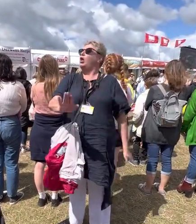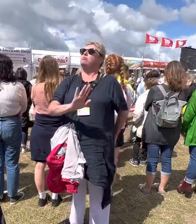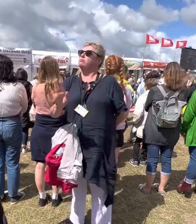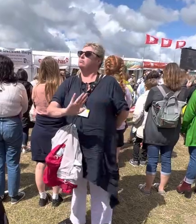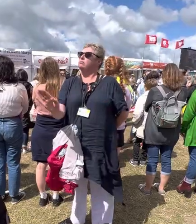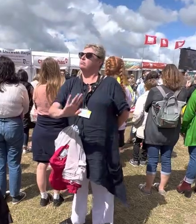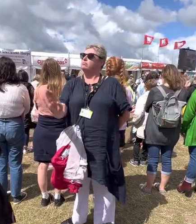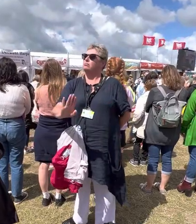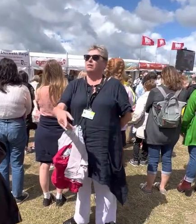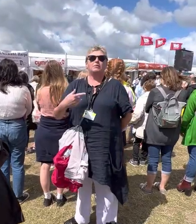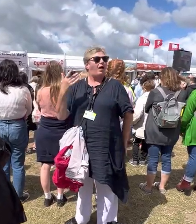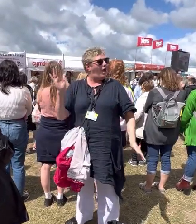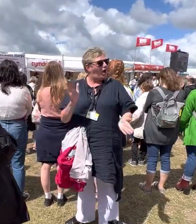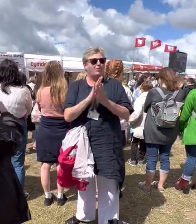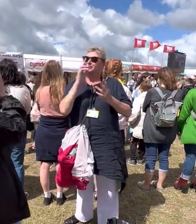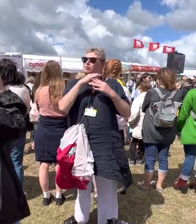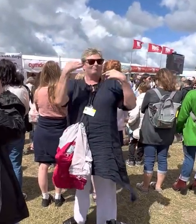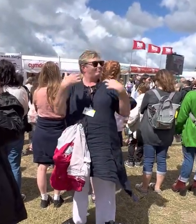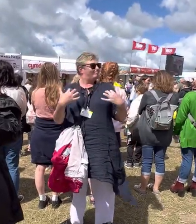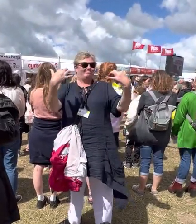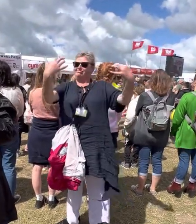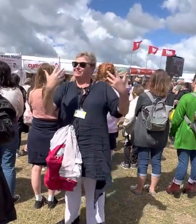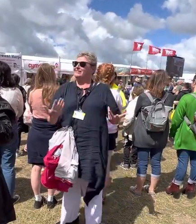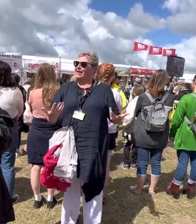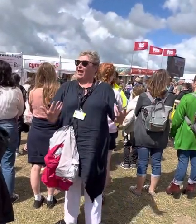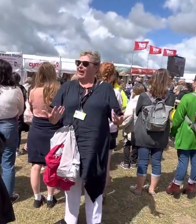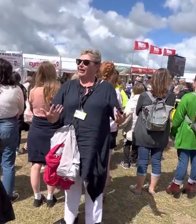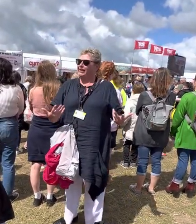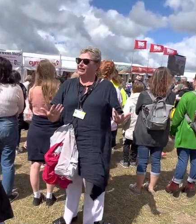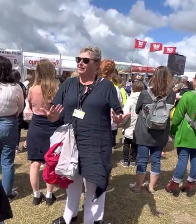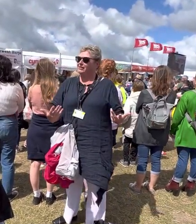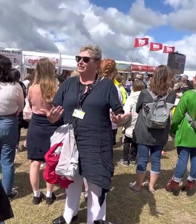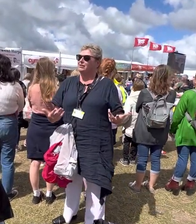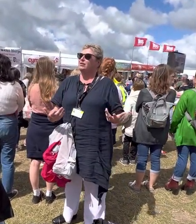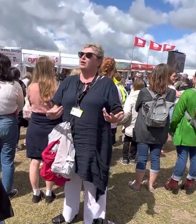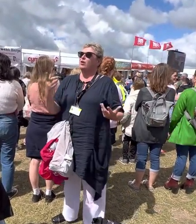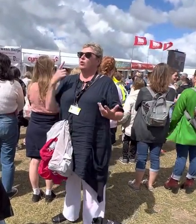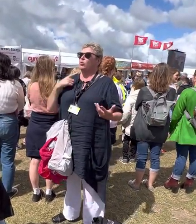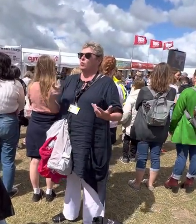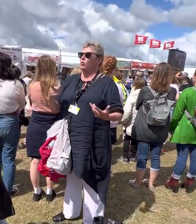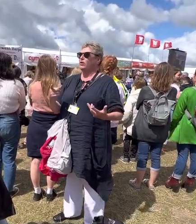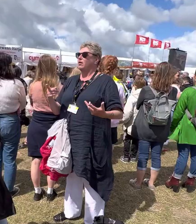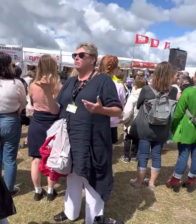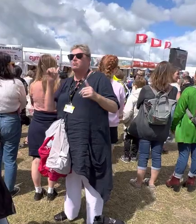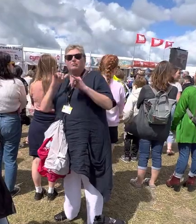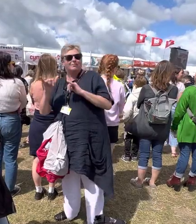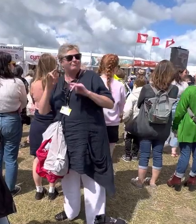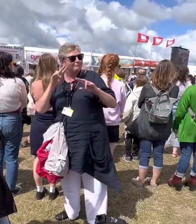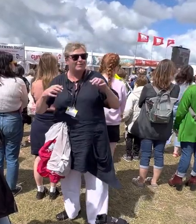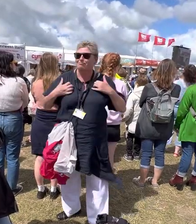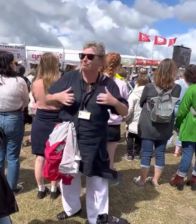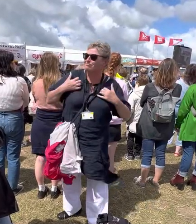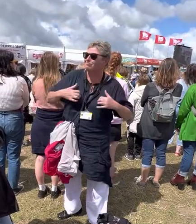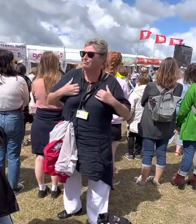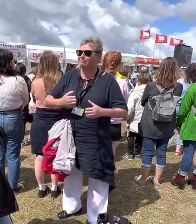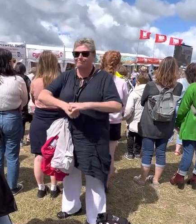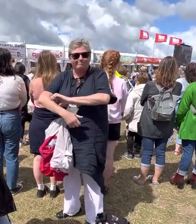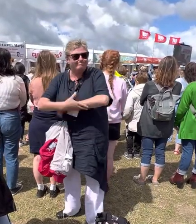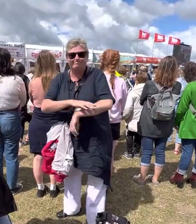nifer ohonoch yn y gynulleidfa heddiw. Cefais i weddar i weld brwdfrydedd ac angerdd pobl ifanc tuag at yr